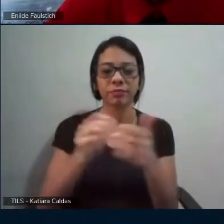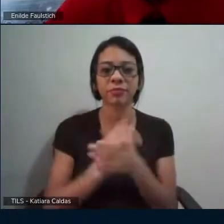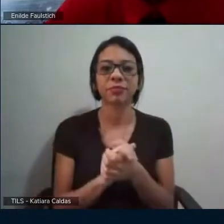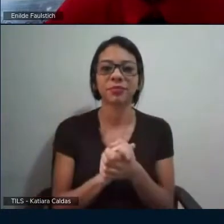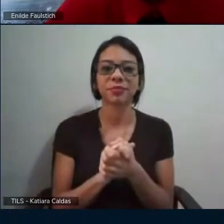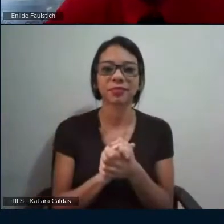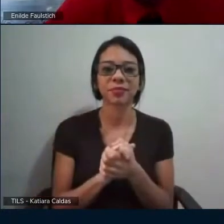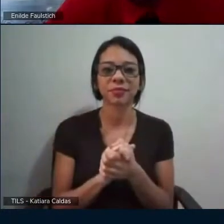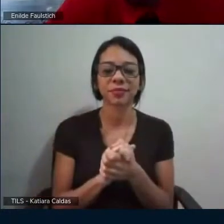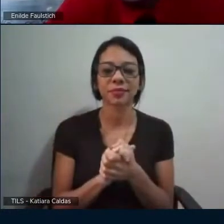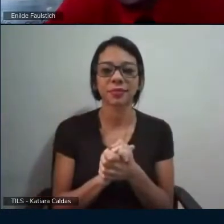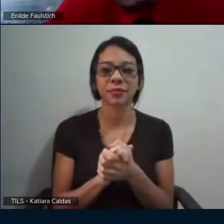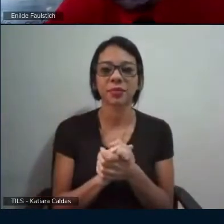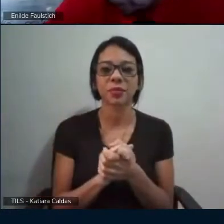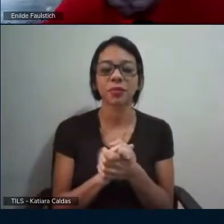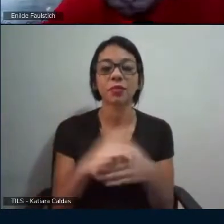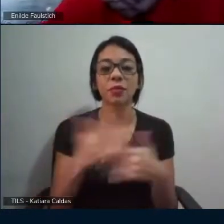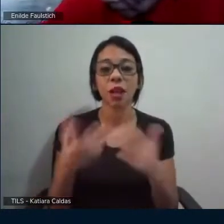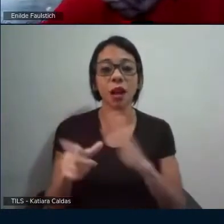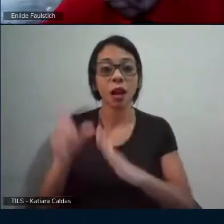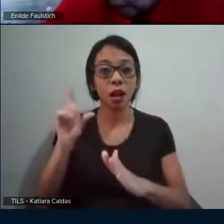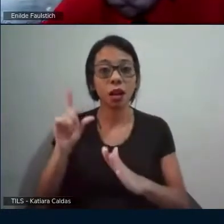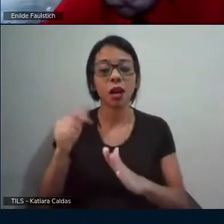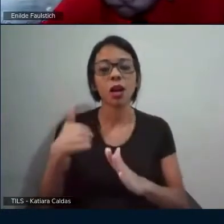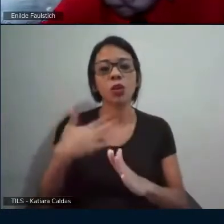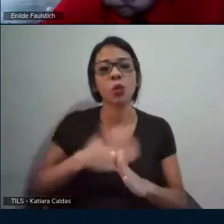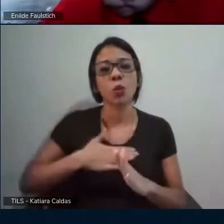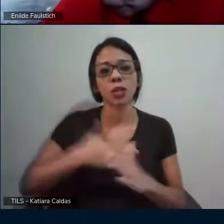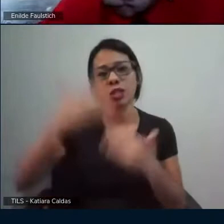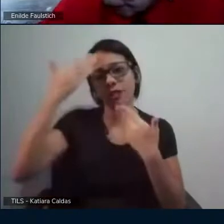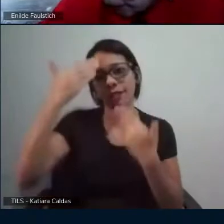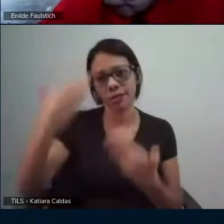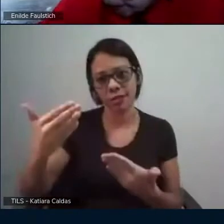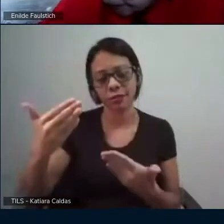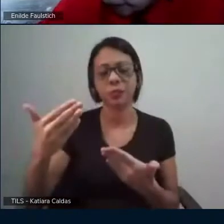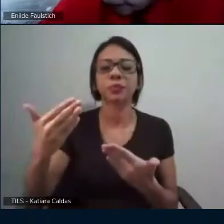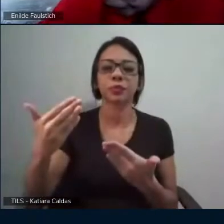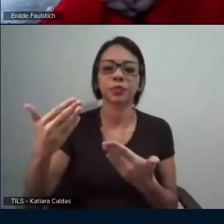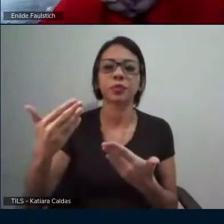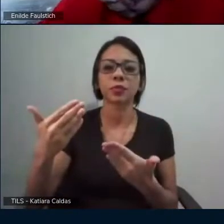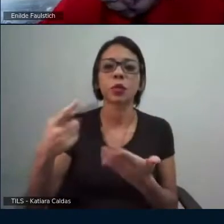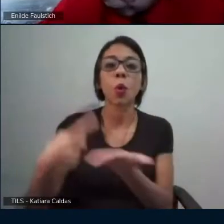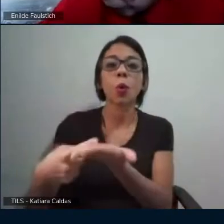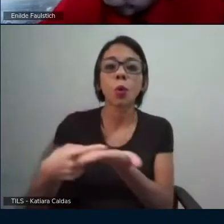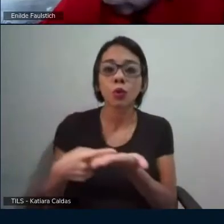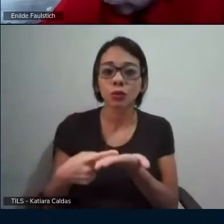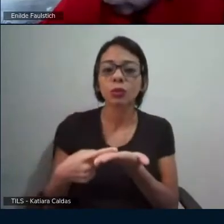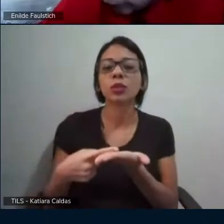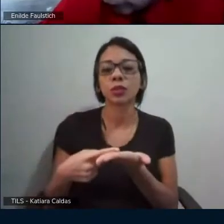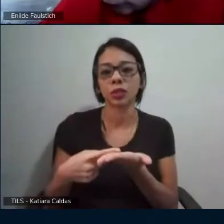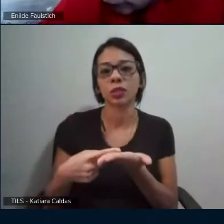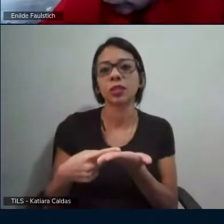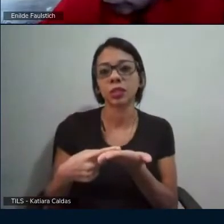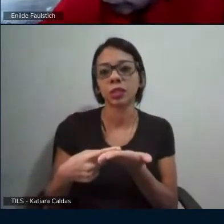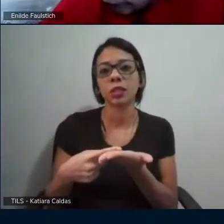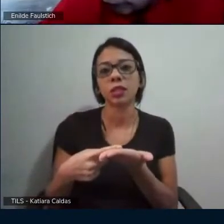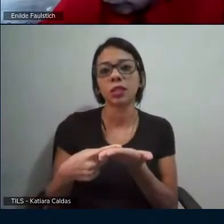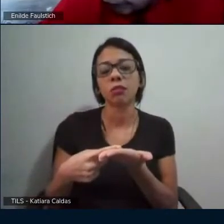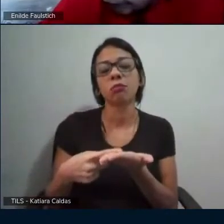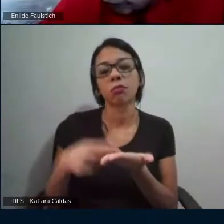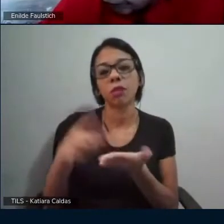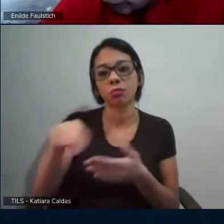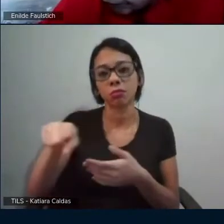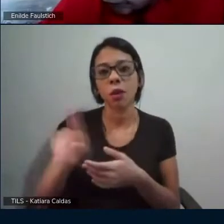Ok. Então, antes de tudo, eu gostaria de agradecer o convite realizado